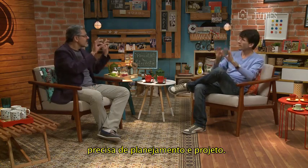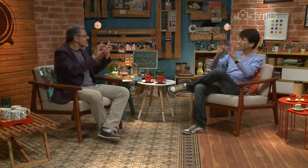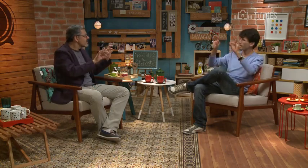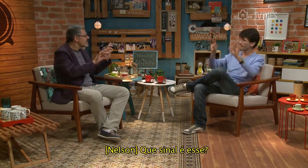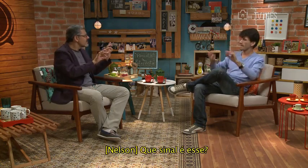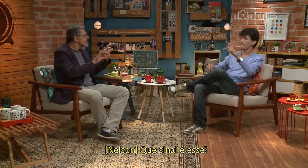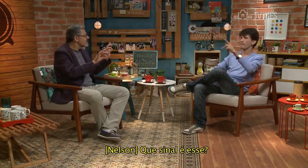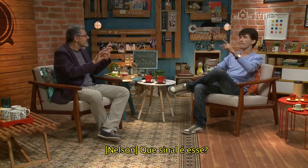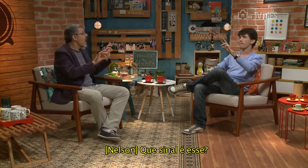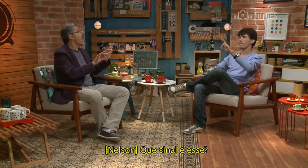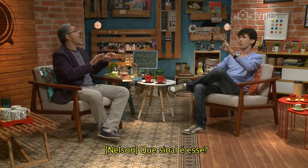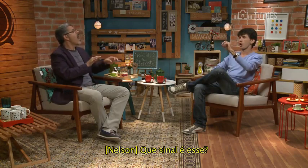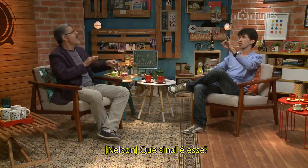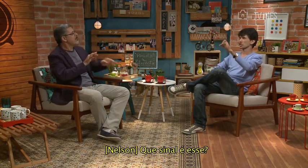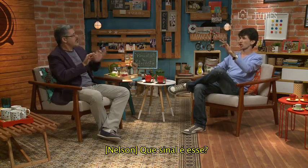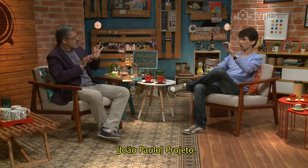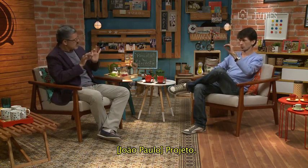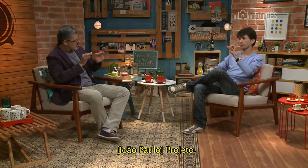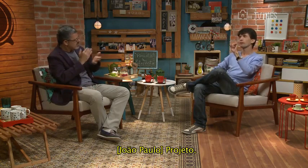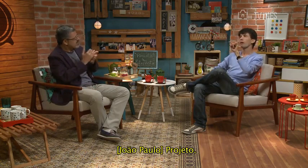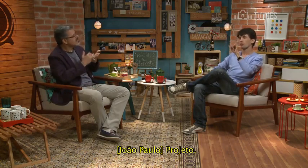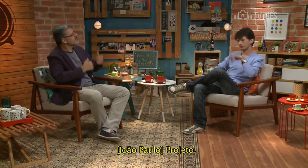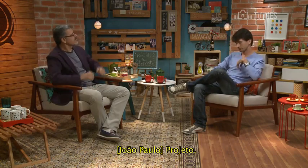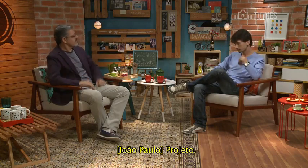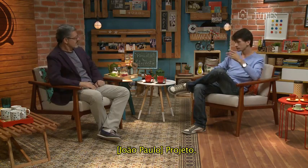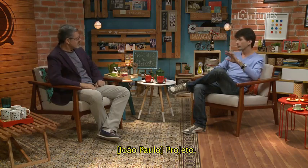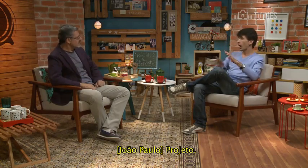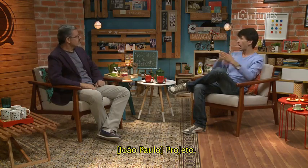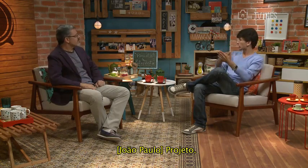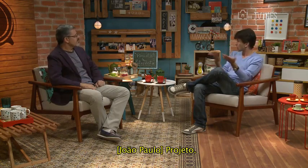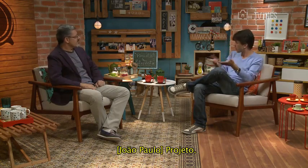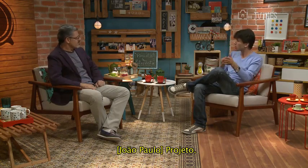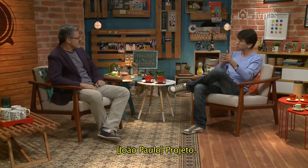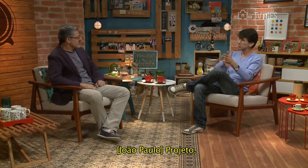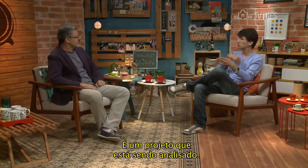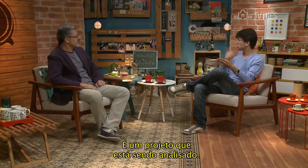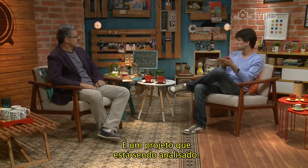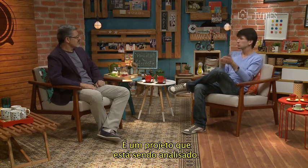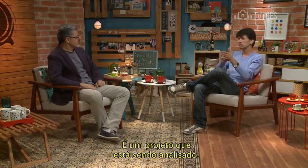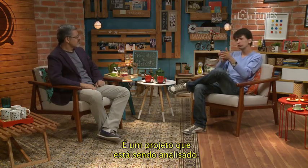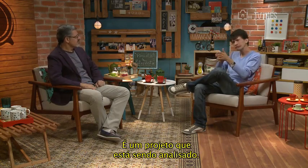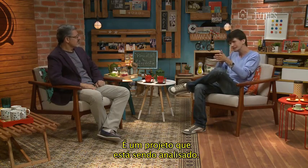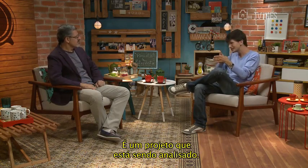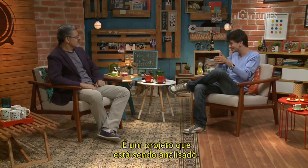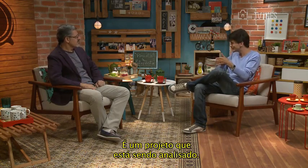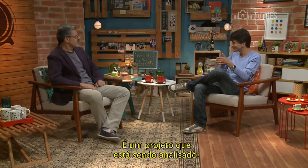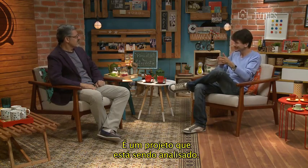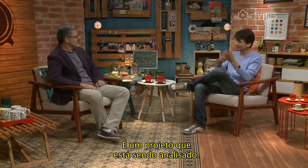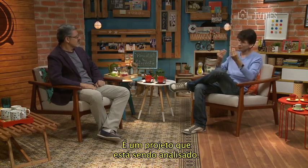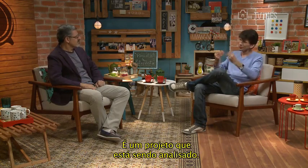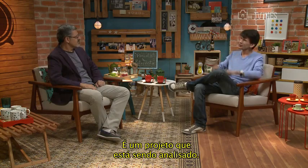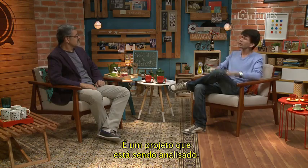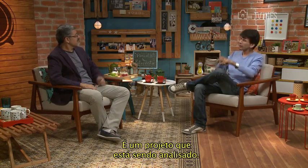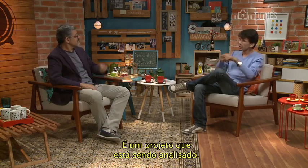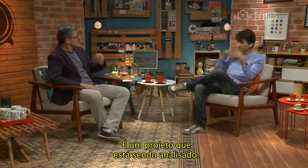que se não é esse projeto a projeto é um projeto que está sendo analisado